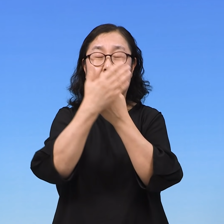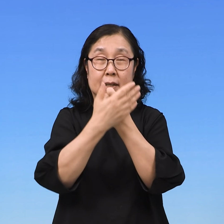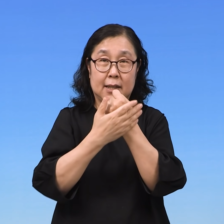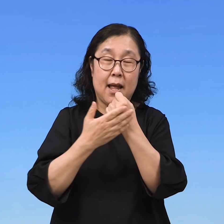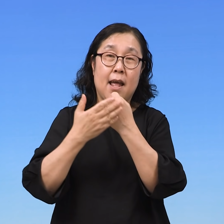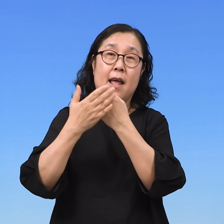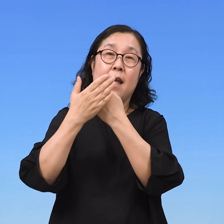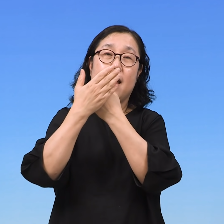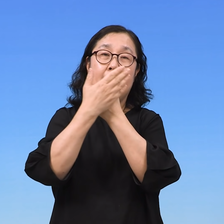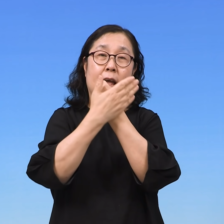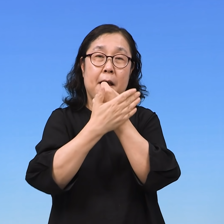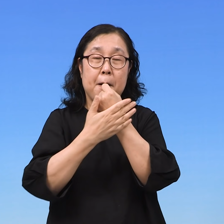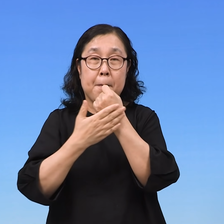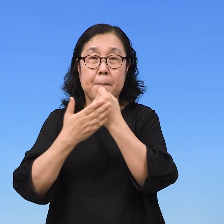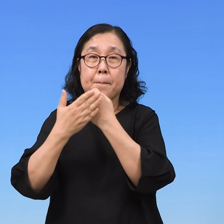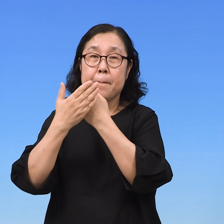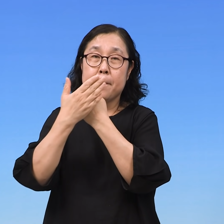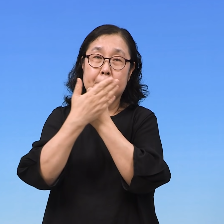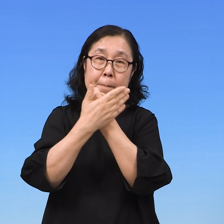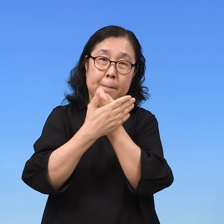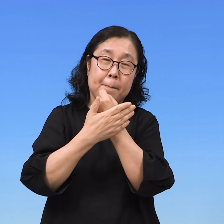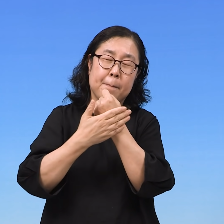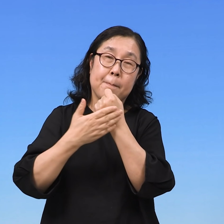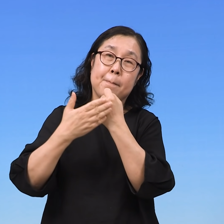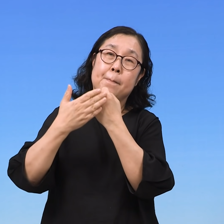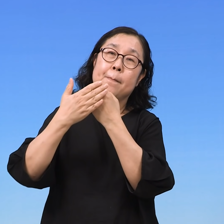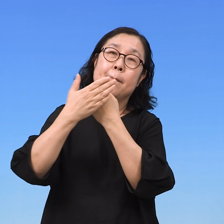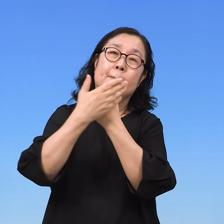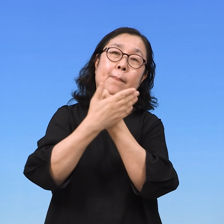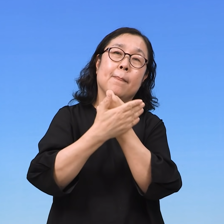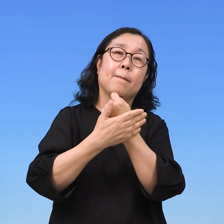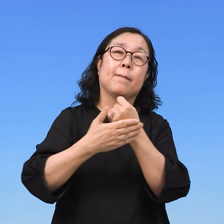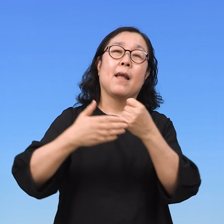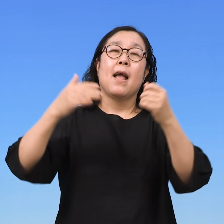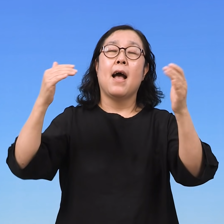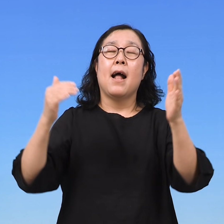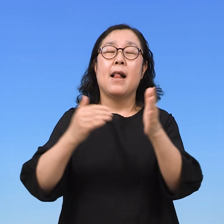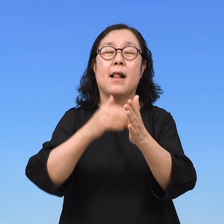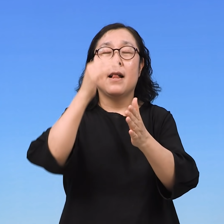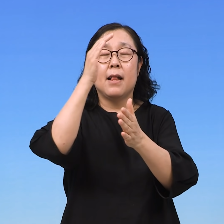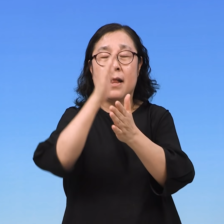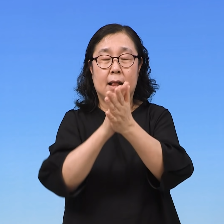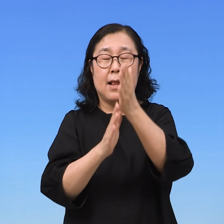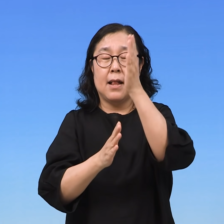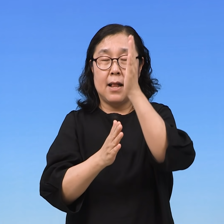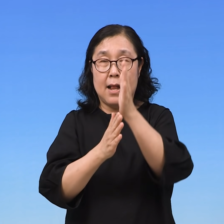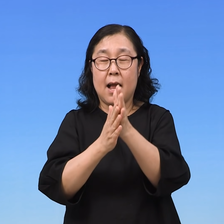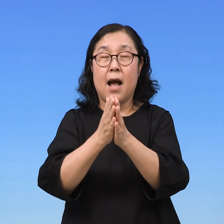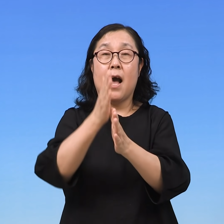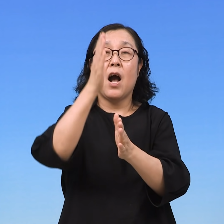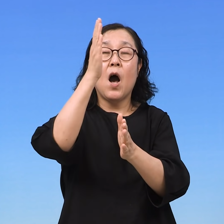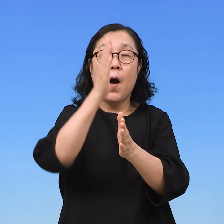여러분, 예배 가운데 이 뜨거운 은혜를 선포합니다. 한량 없는 은혜,